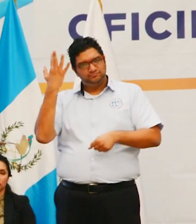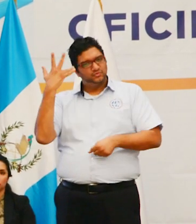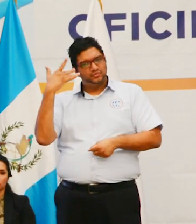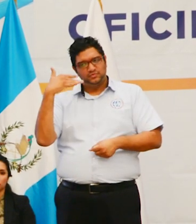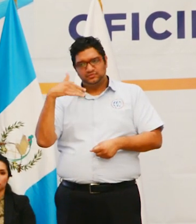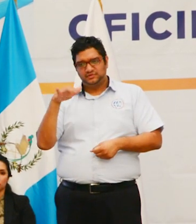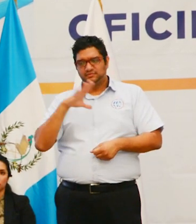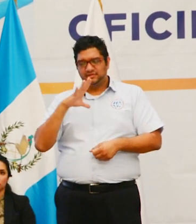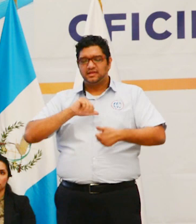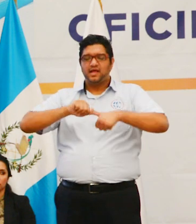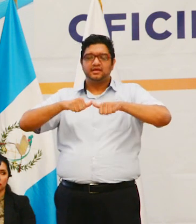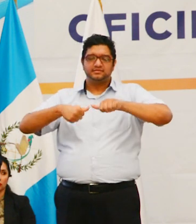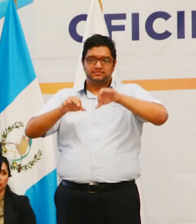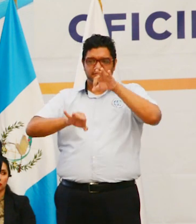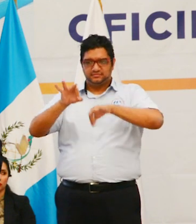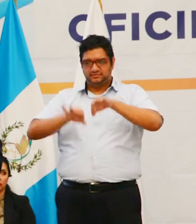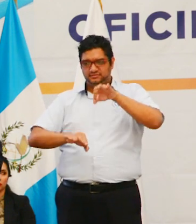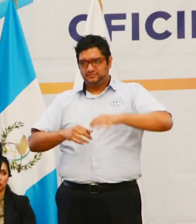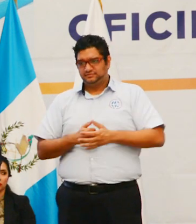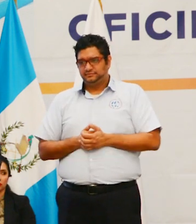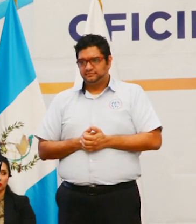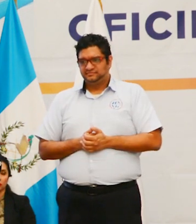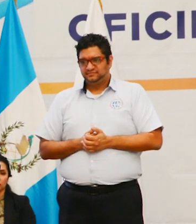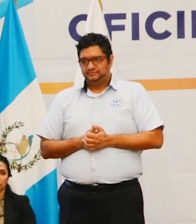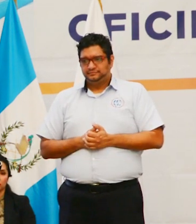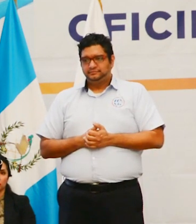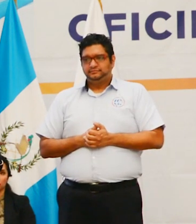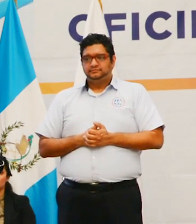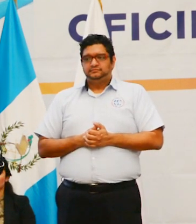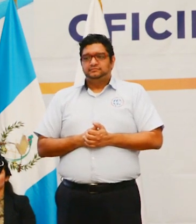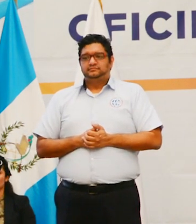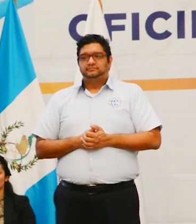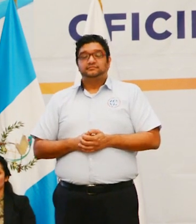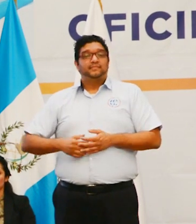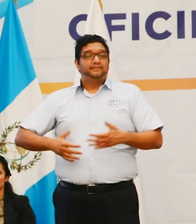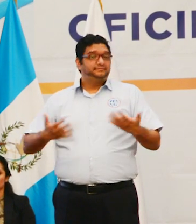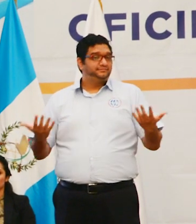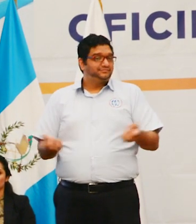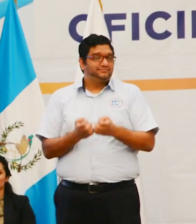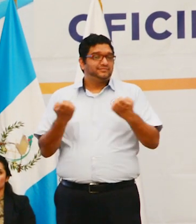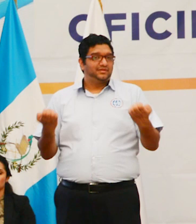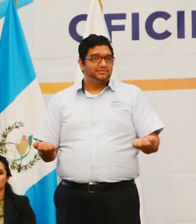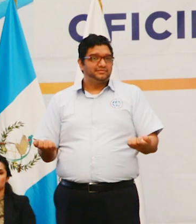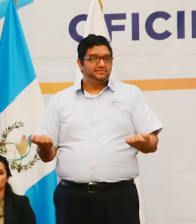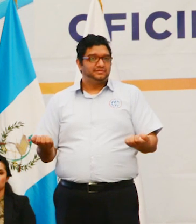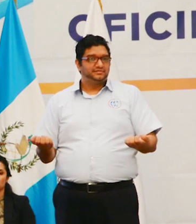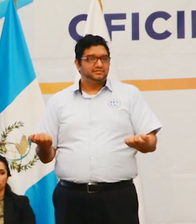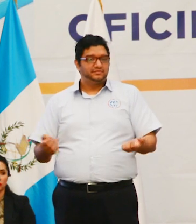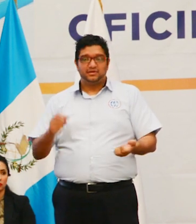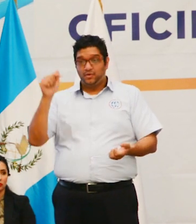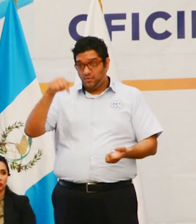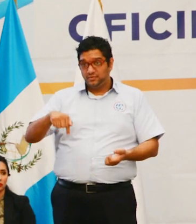el acceso a la justicia. Y de esa cuenta, realmente la enfatización que